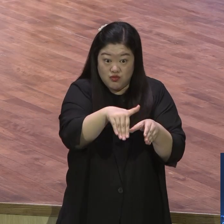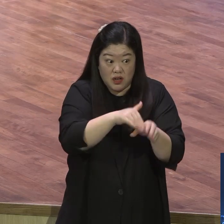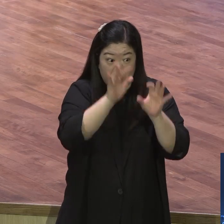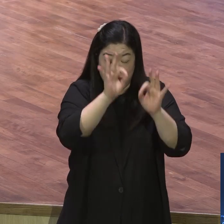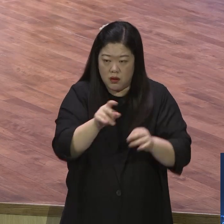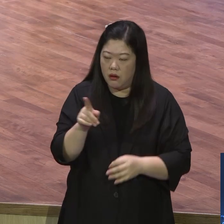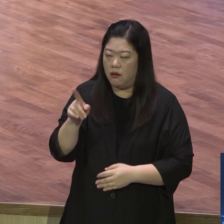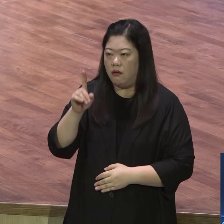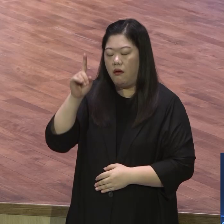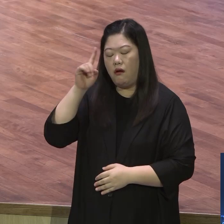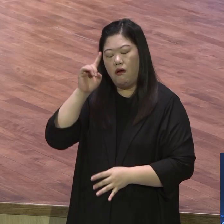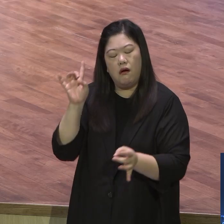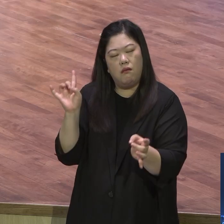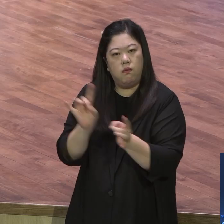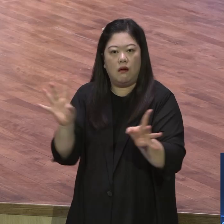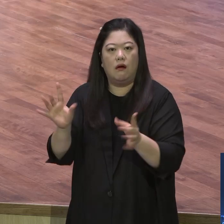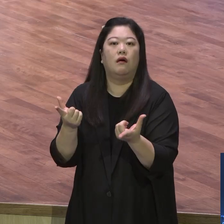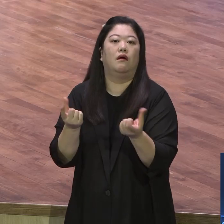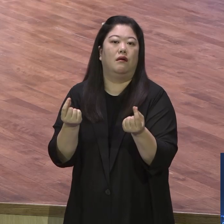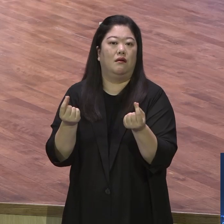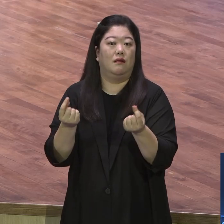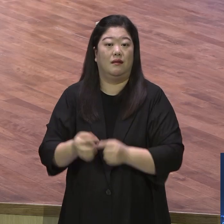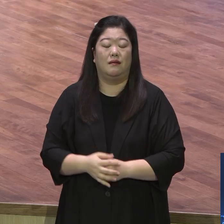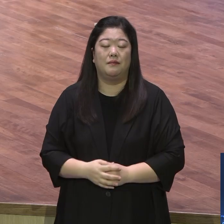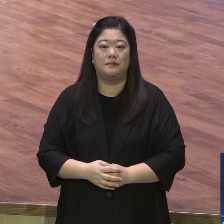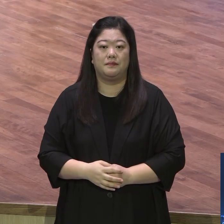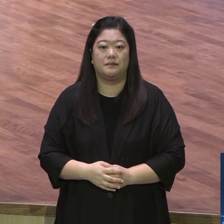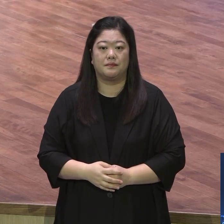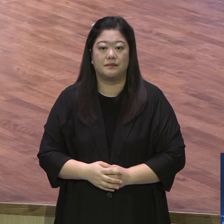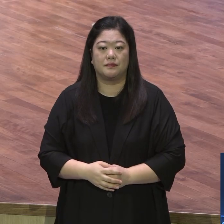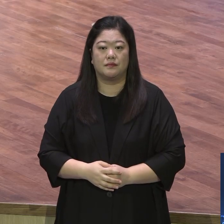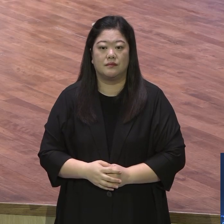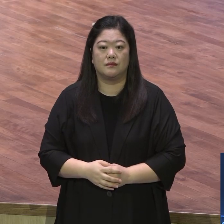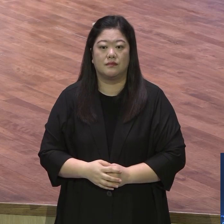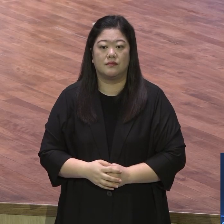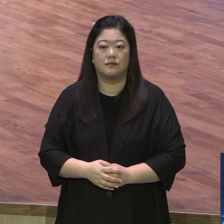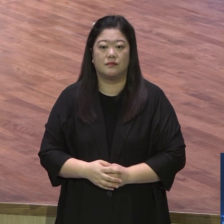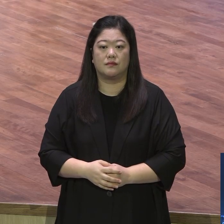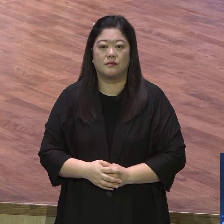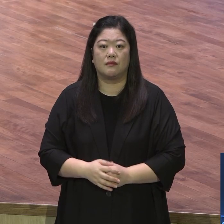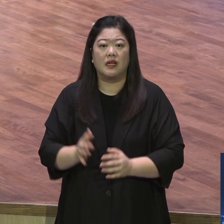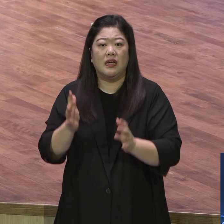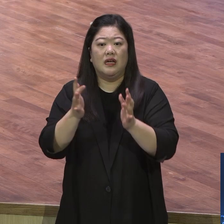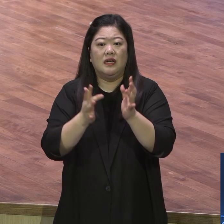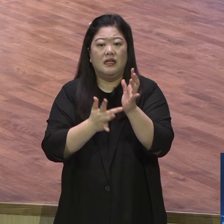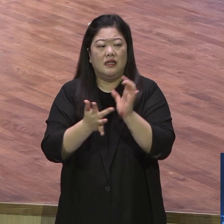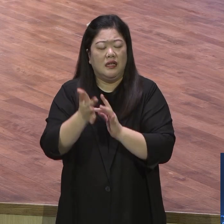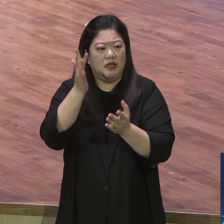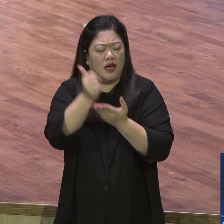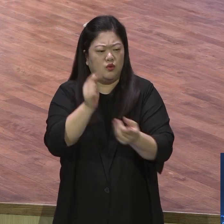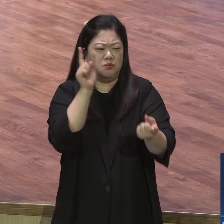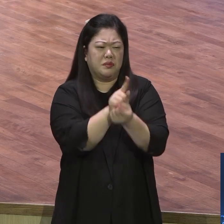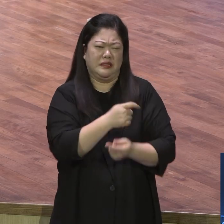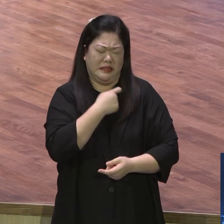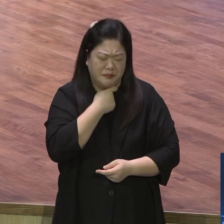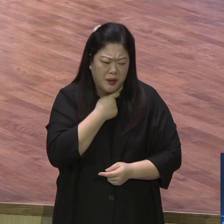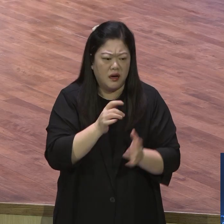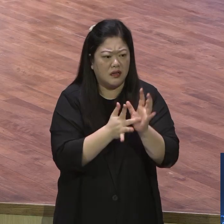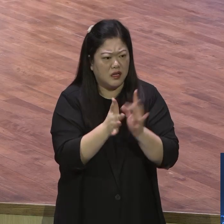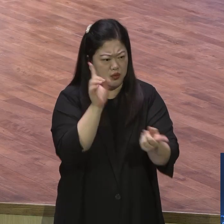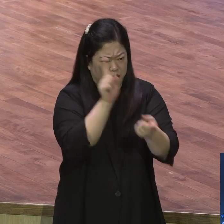자체가 쉽지 않은 거예요 무슨 말입니까 지금 예수님은 나가야 되는데 예수님은 가면 분명히 이 친구가